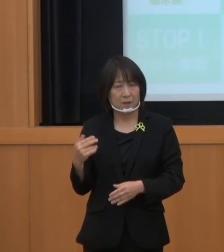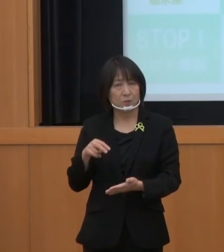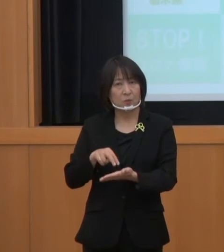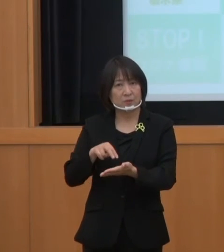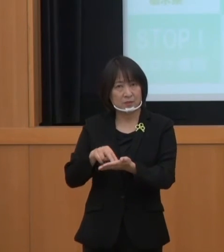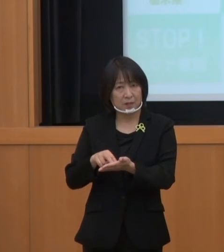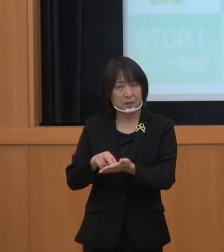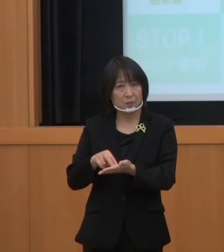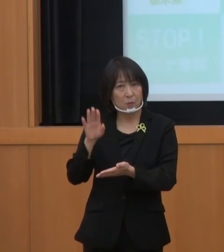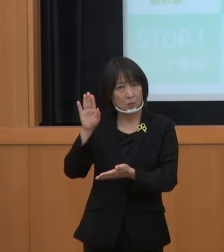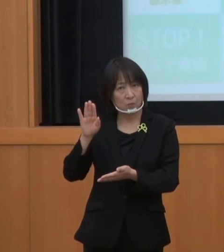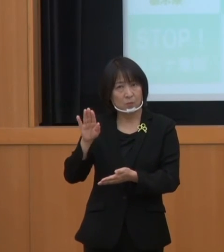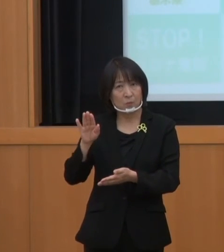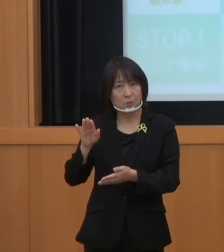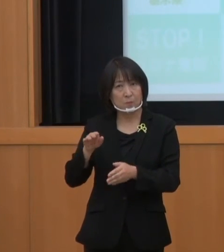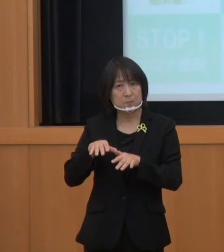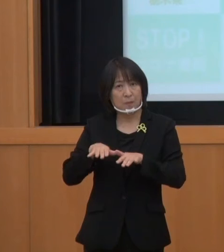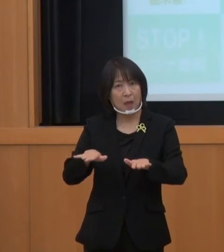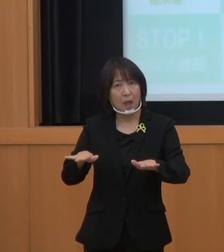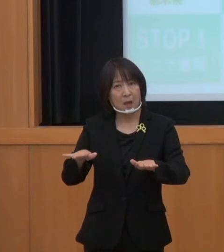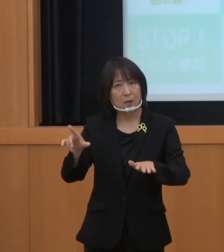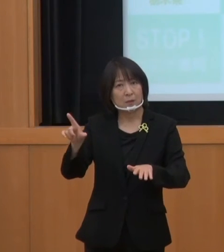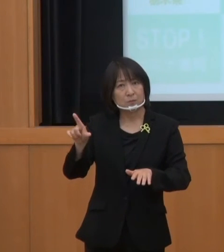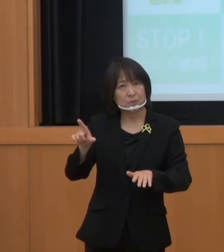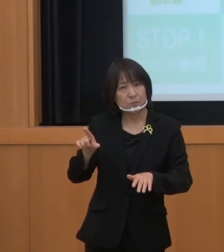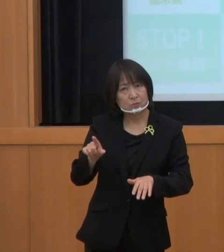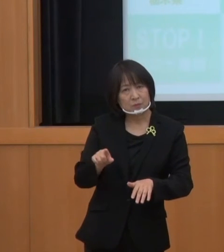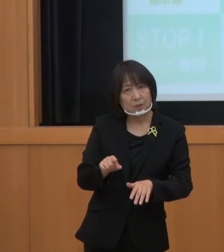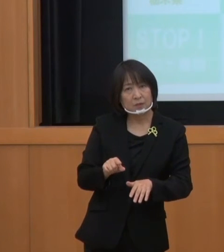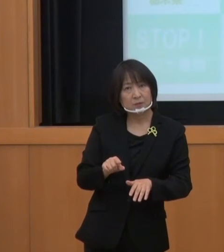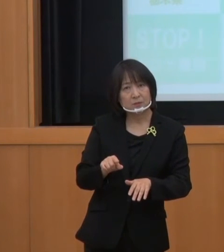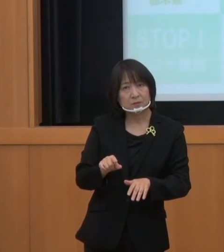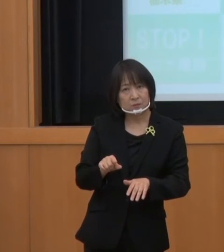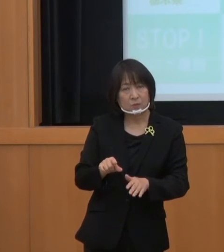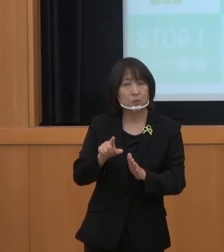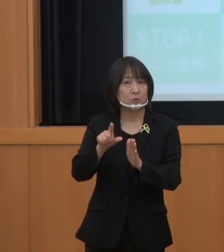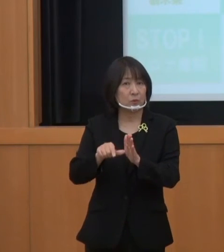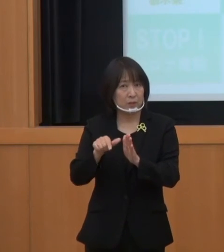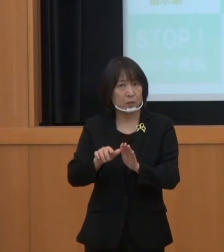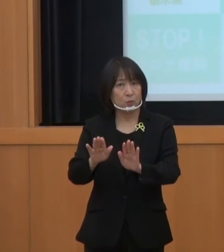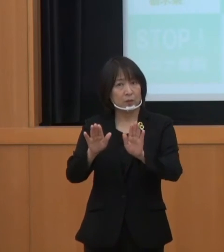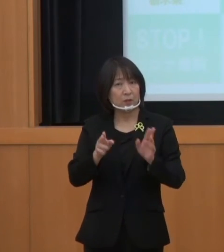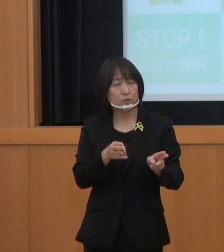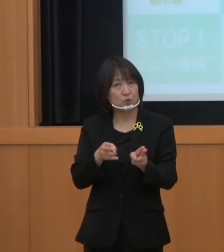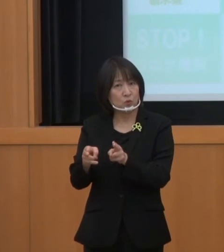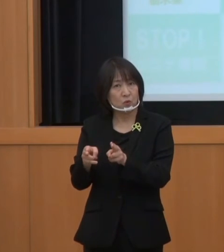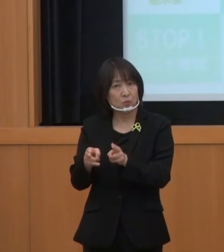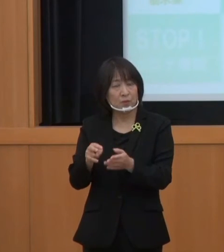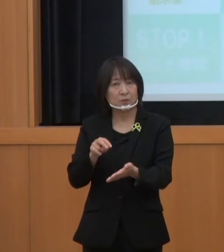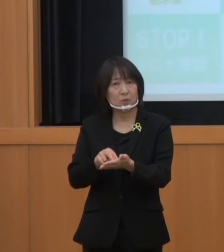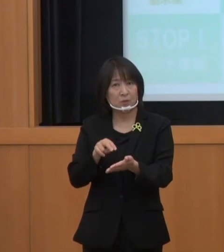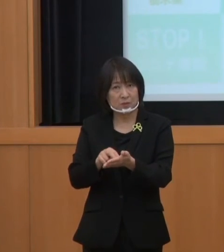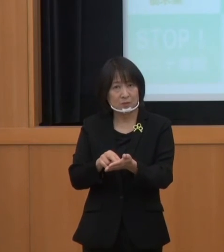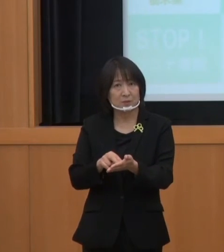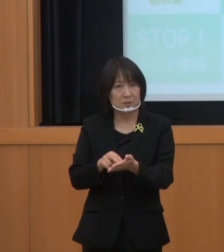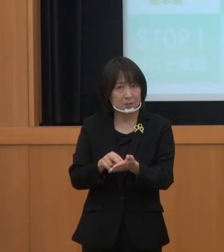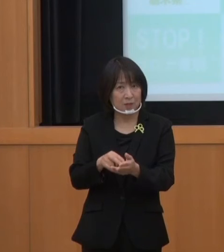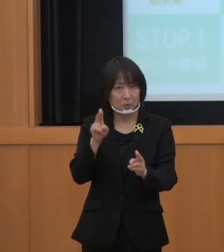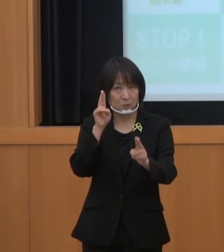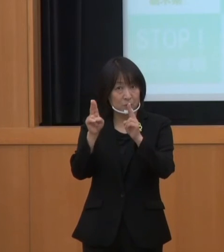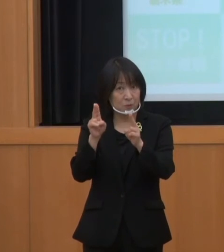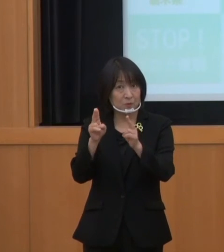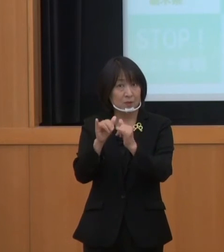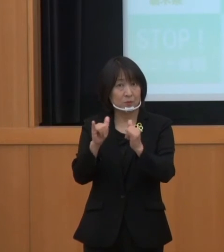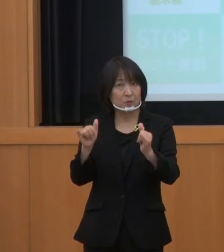落ち着いた際に受け入れる際の準備として、事業者の方にどういうふうな取り組みをしてほしいか教えてください。